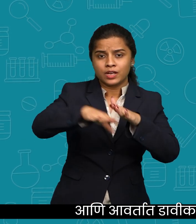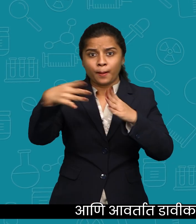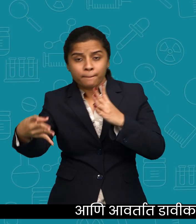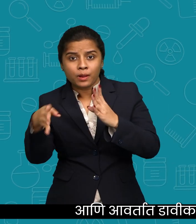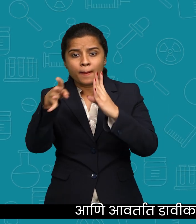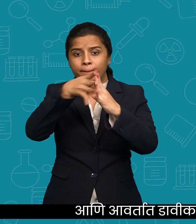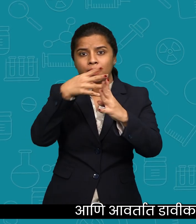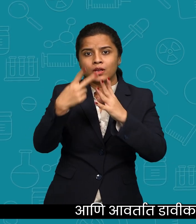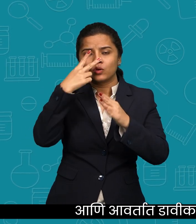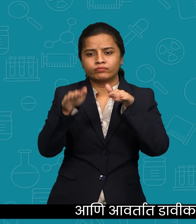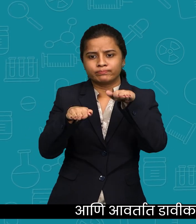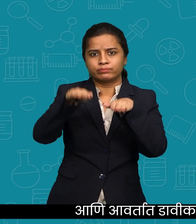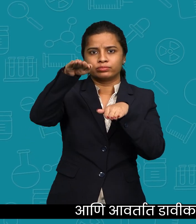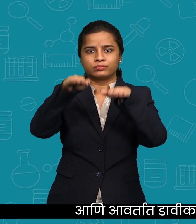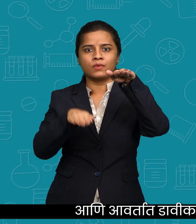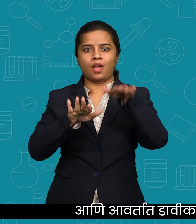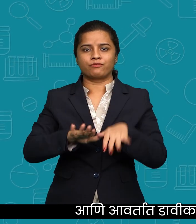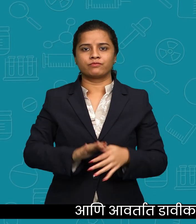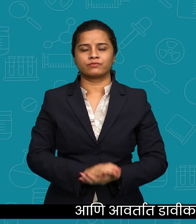वाढते.